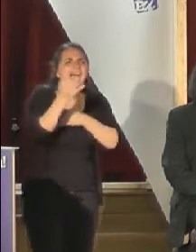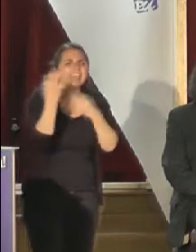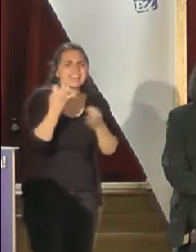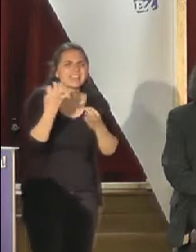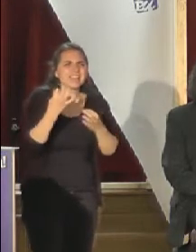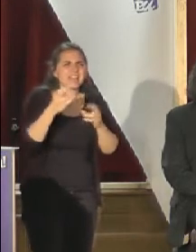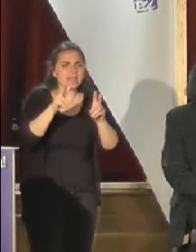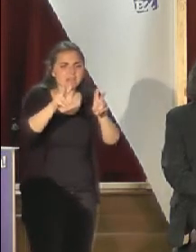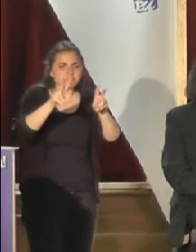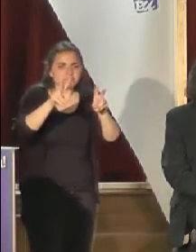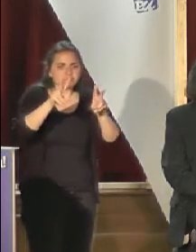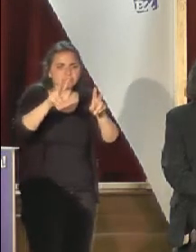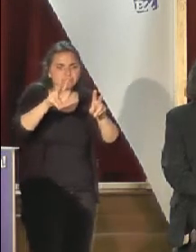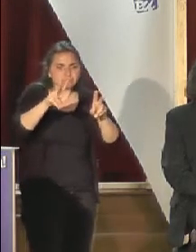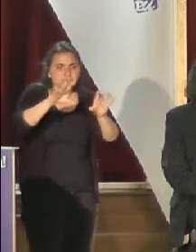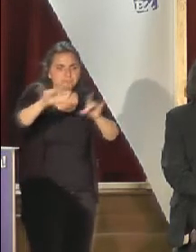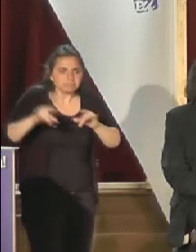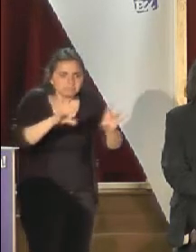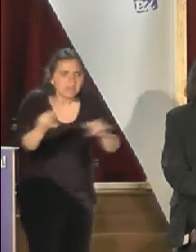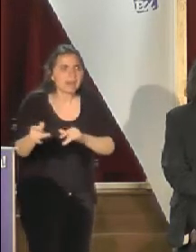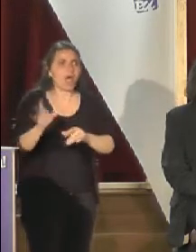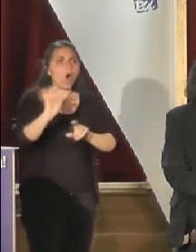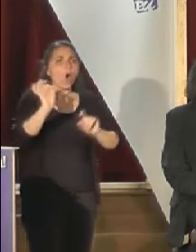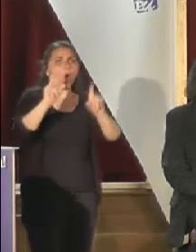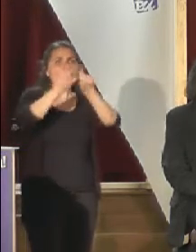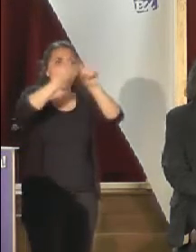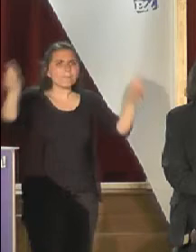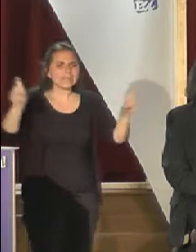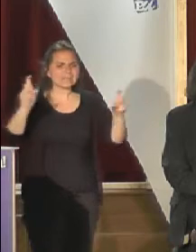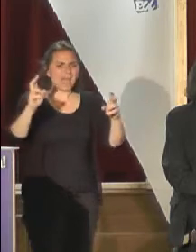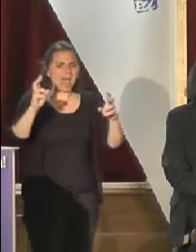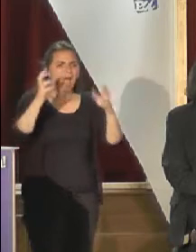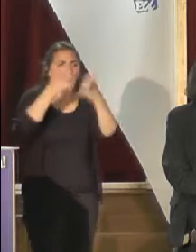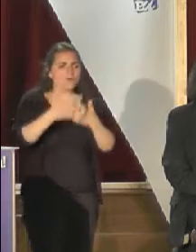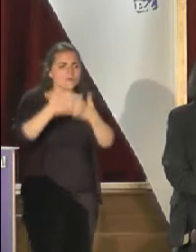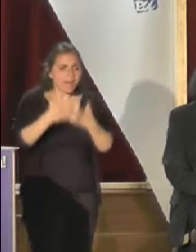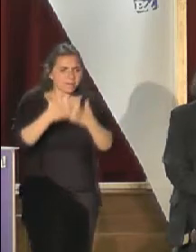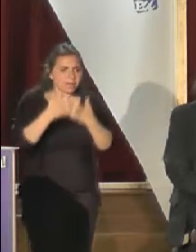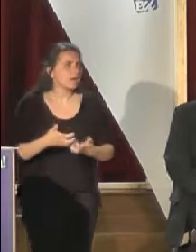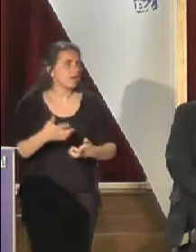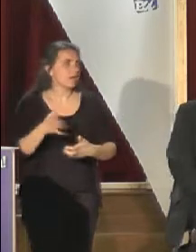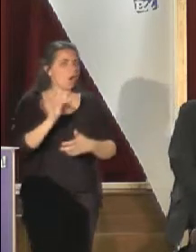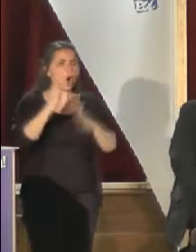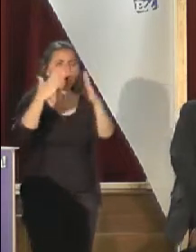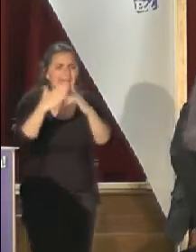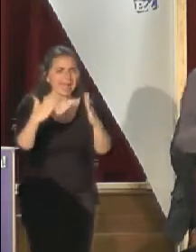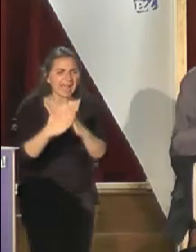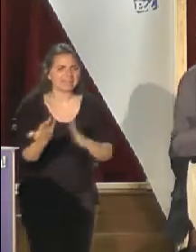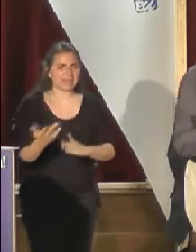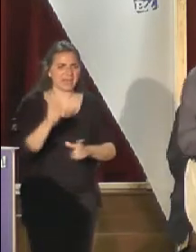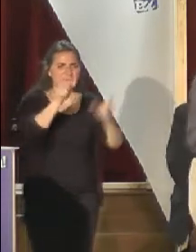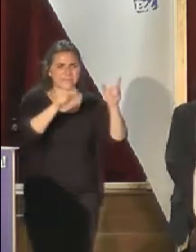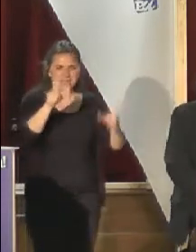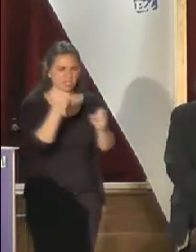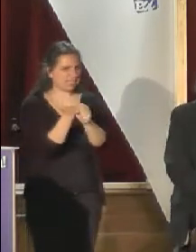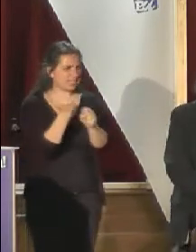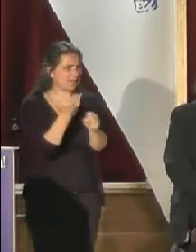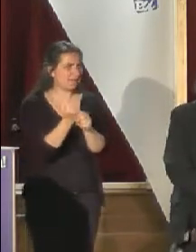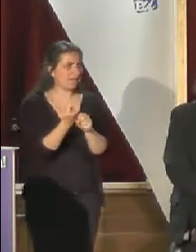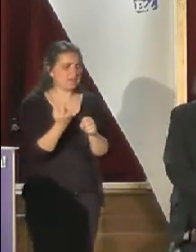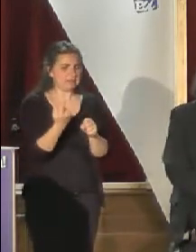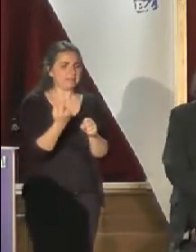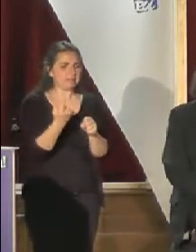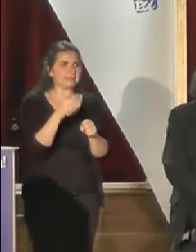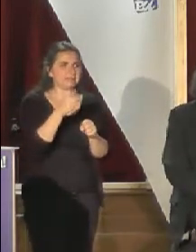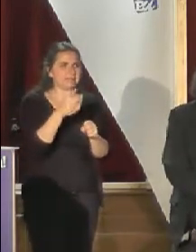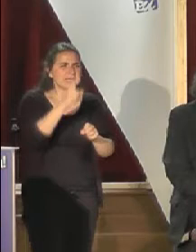loitando, e nas fábricas, en Xidegasa, na Lumina Aluminio. Ainda me se